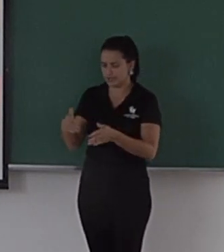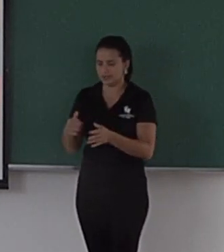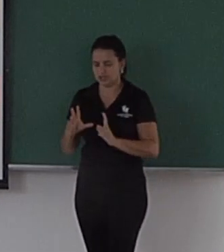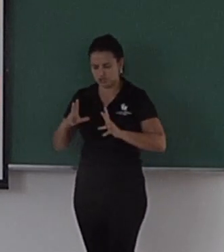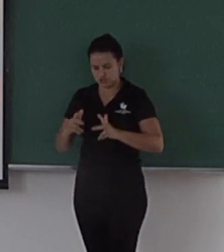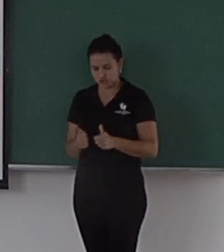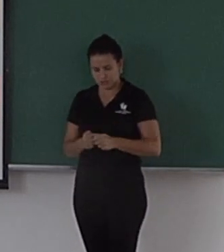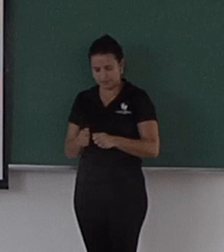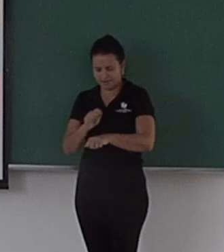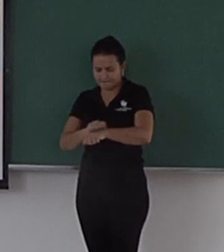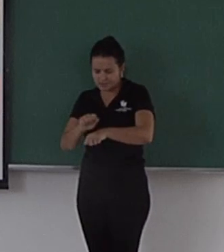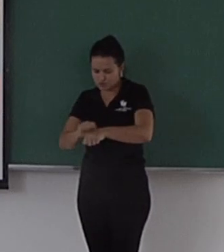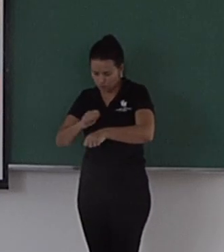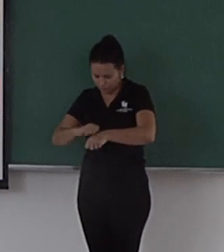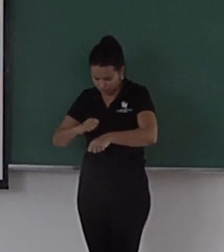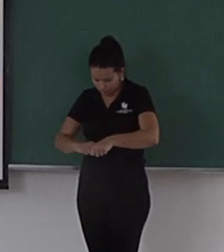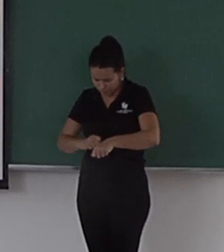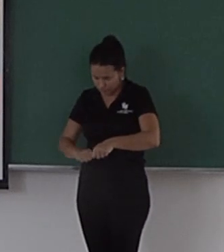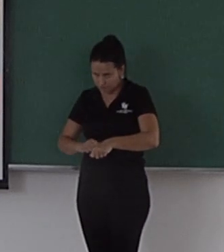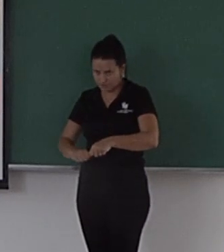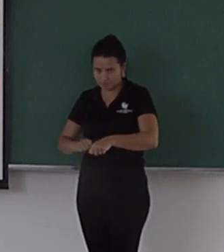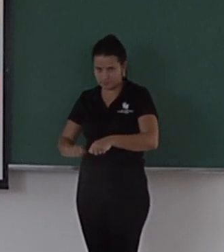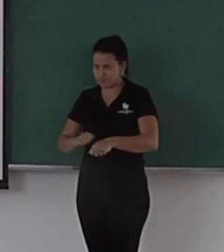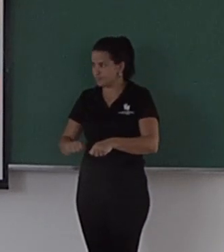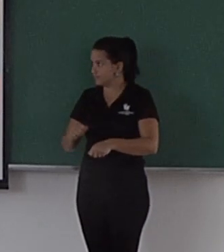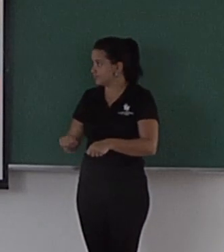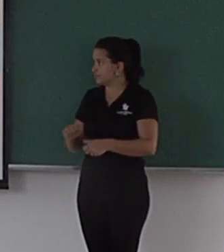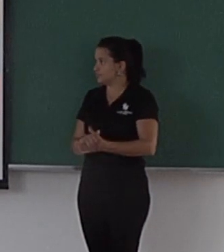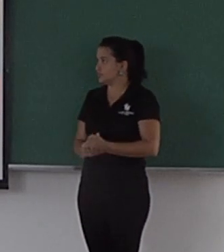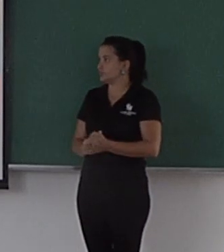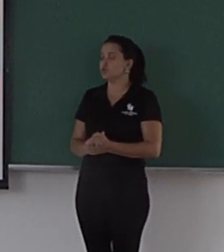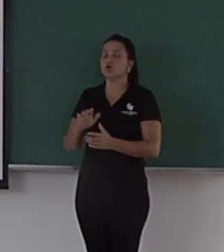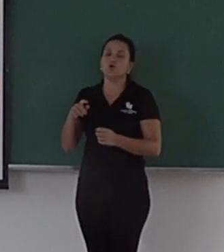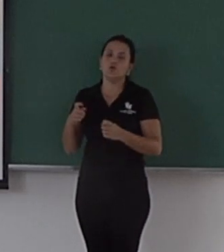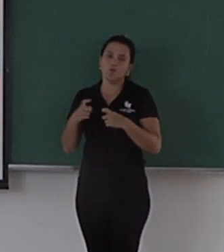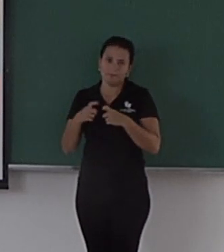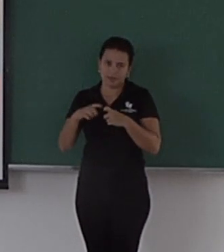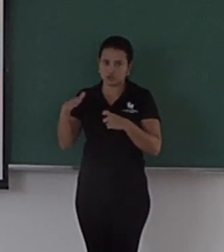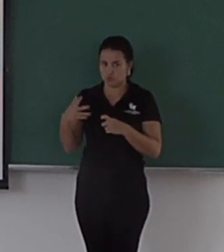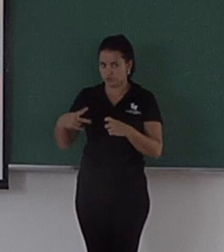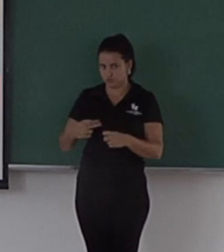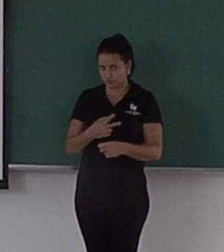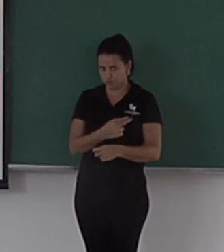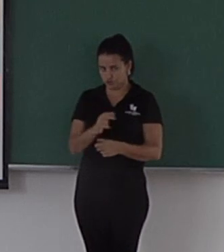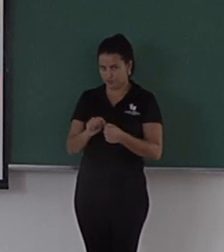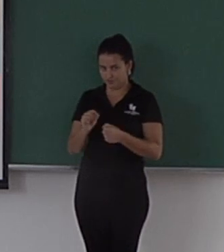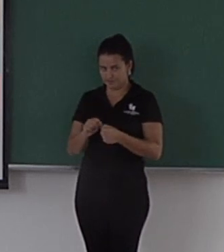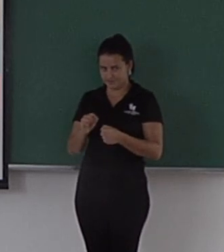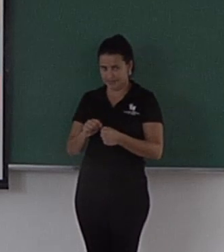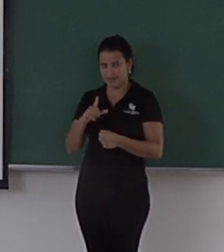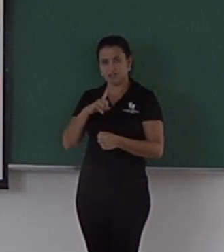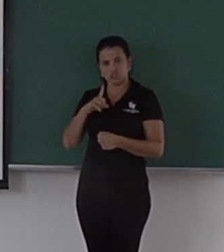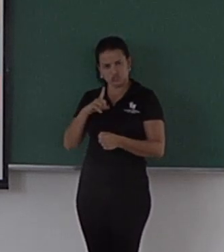escova cirúrgica, que a gente usa sempre no pré-cirúrgico. Por exemplo, o cirurgião, quando ele vai fazer um procedimento cirúrgico, a gente tem